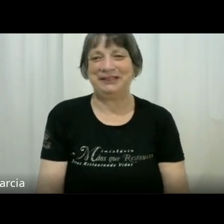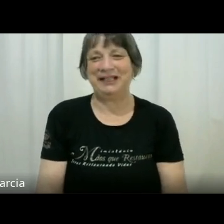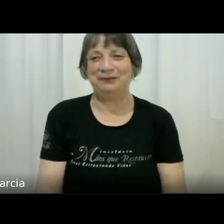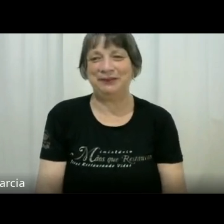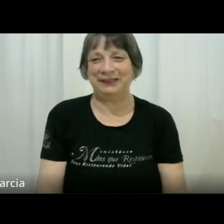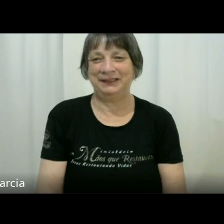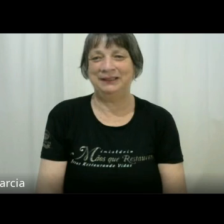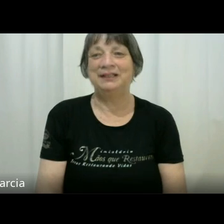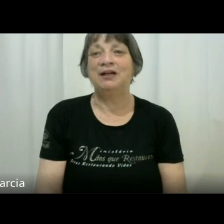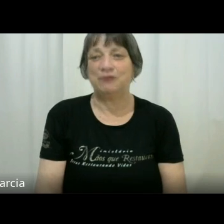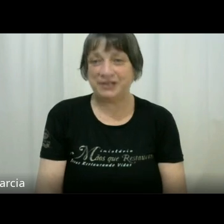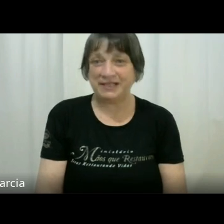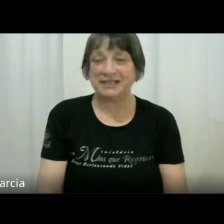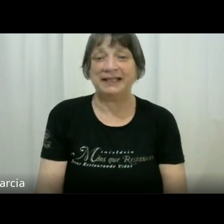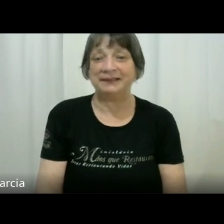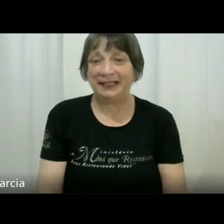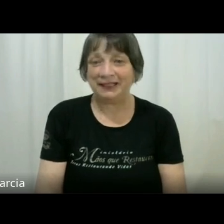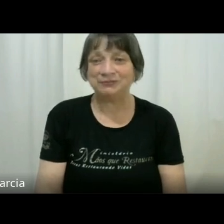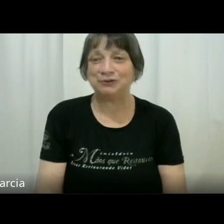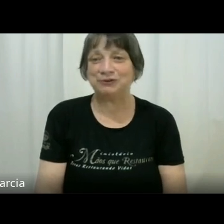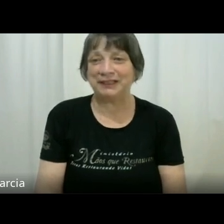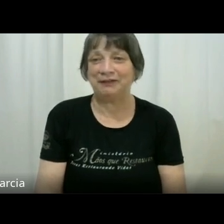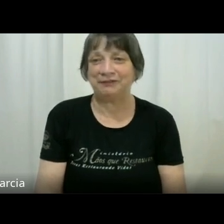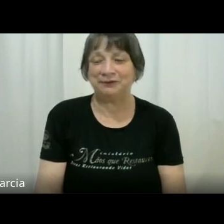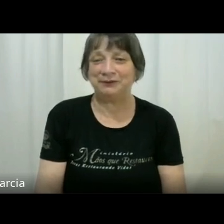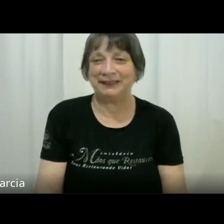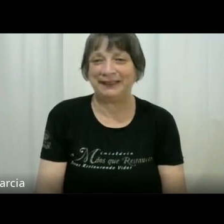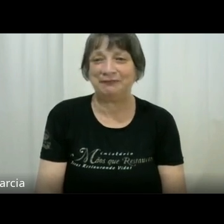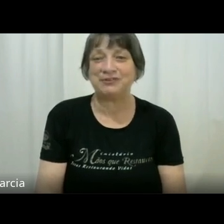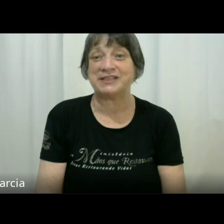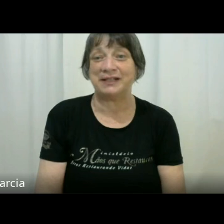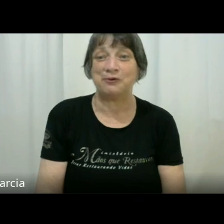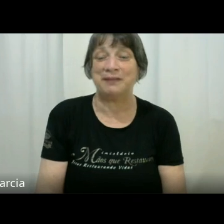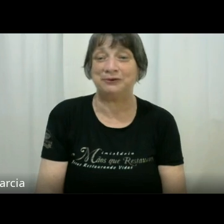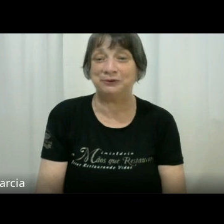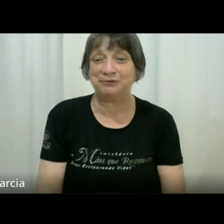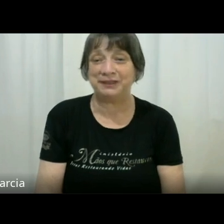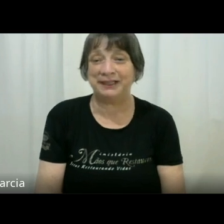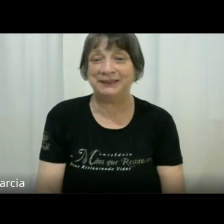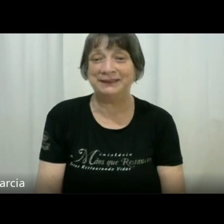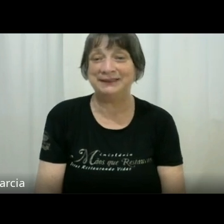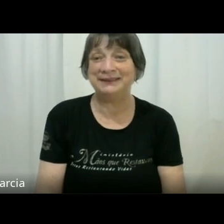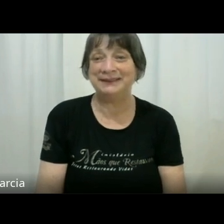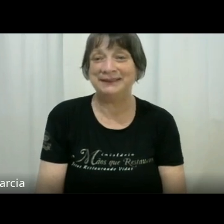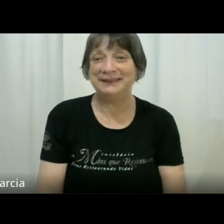Deu até calor aqui. Vocês entenderam tudo que ela falou ali? Vocês têm alguma dúvida?